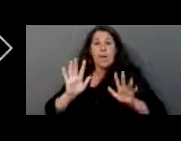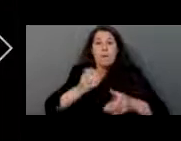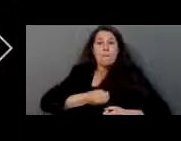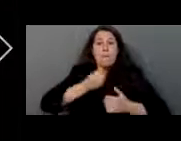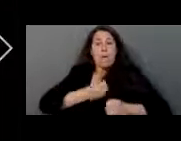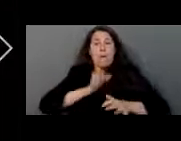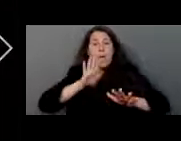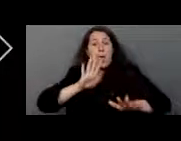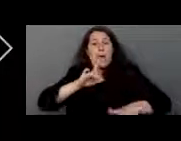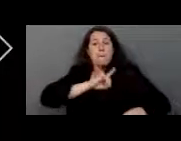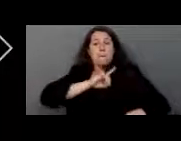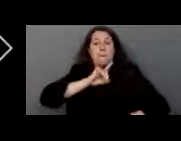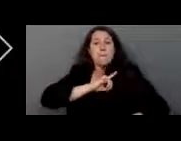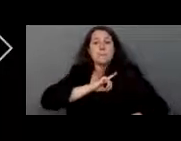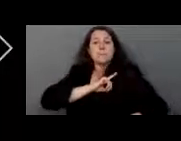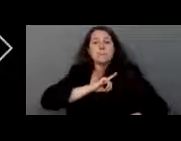n'ayant jamais quitté.